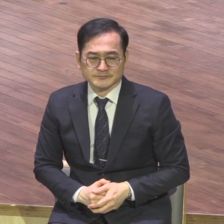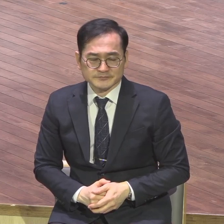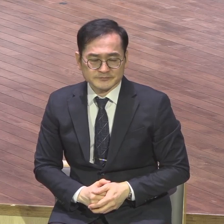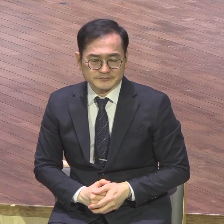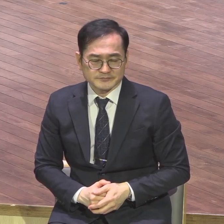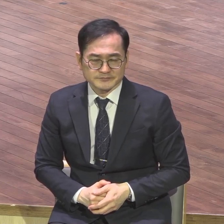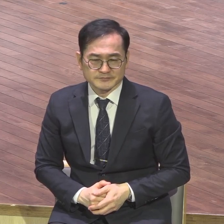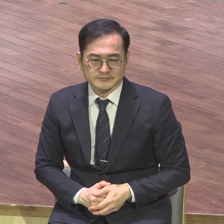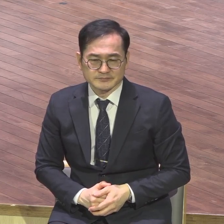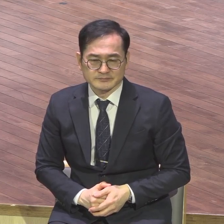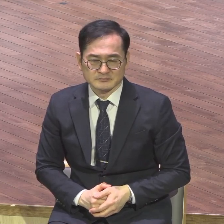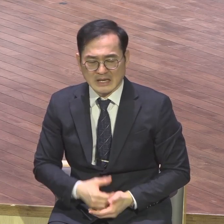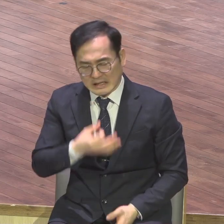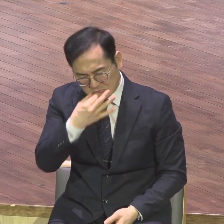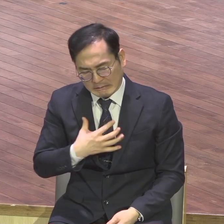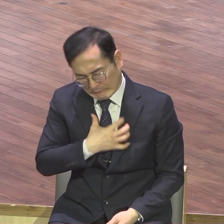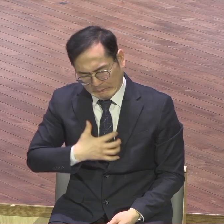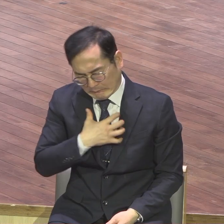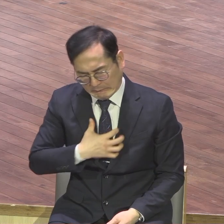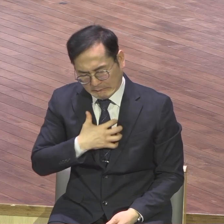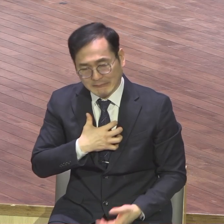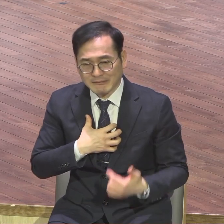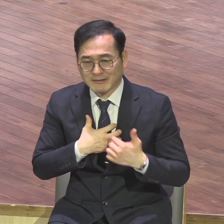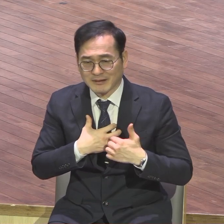속는 거예요.